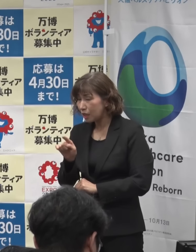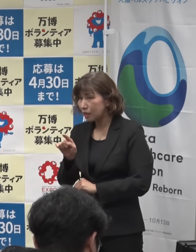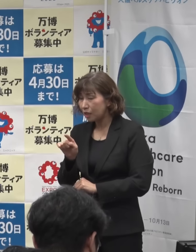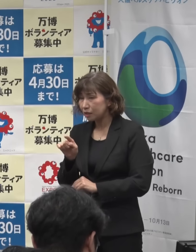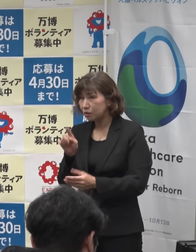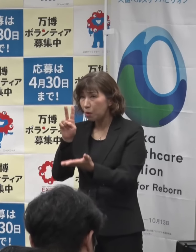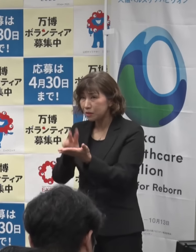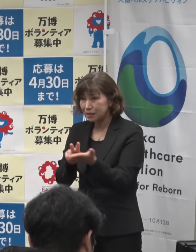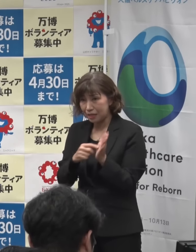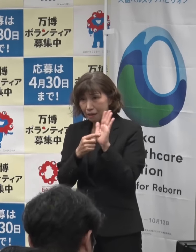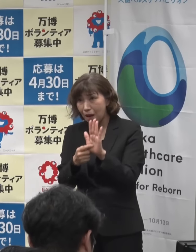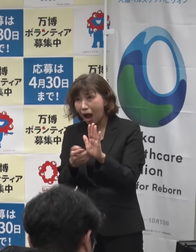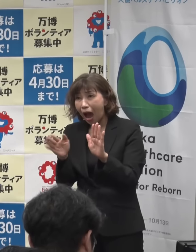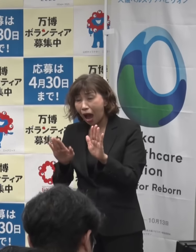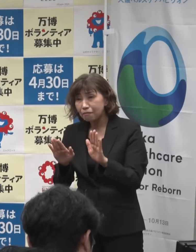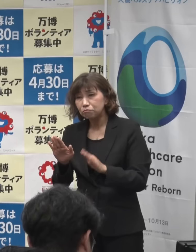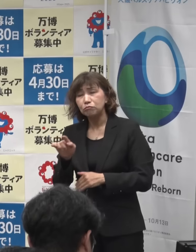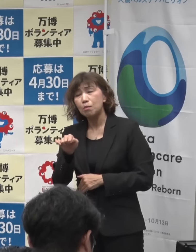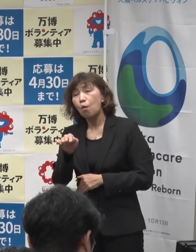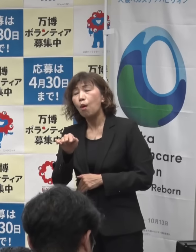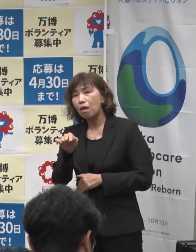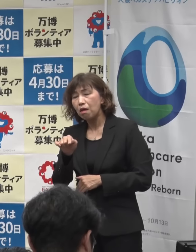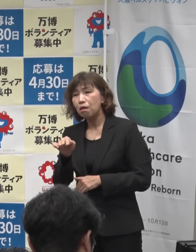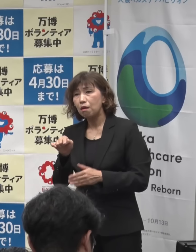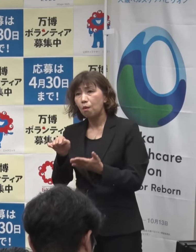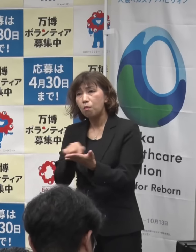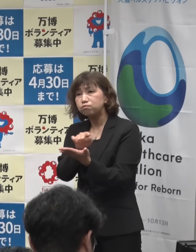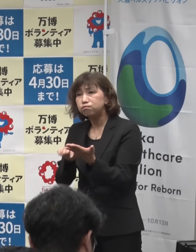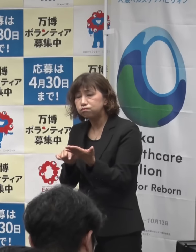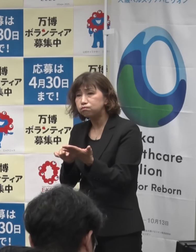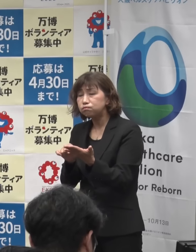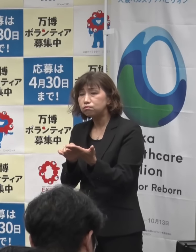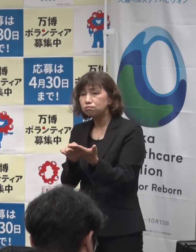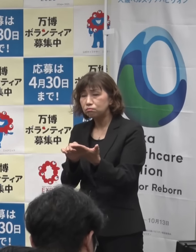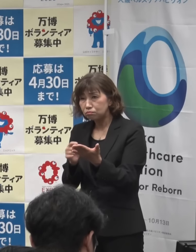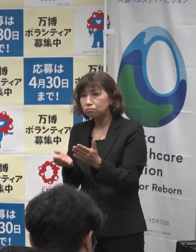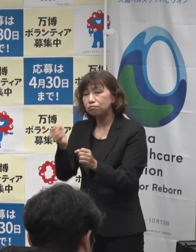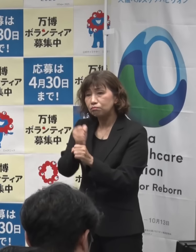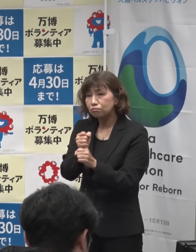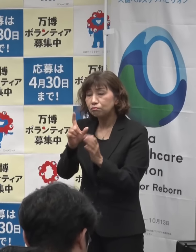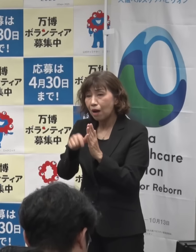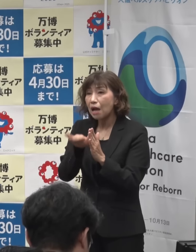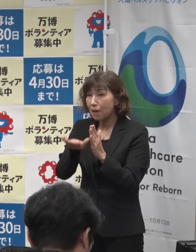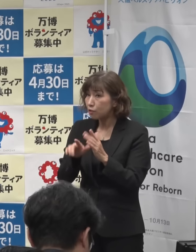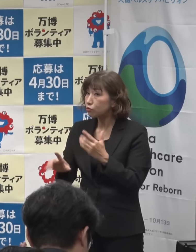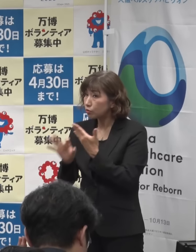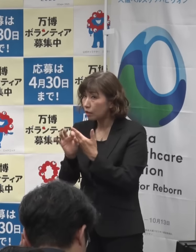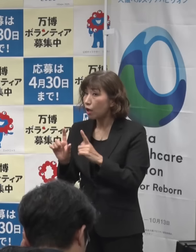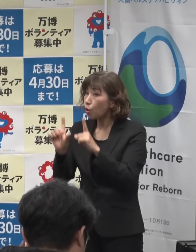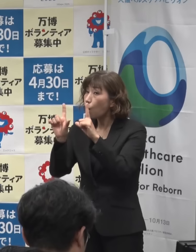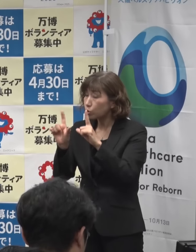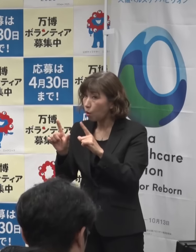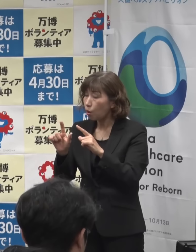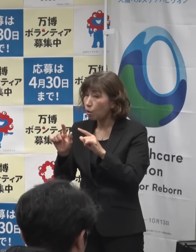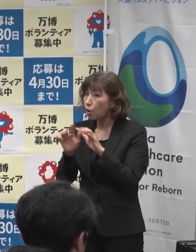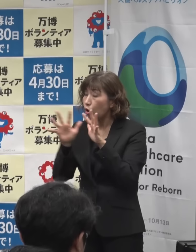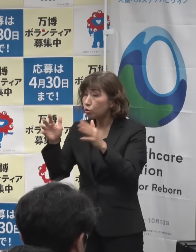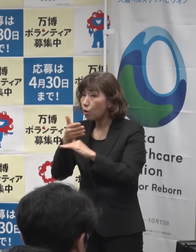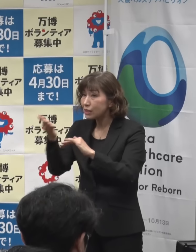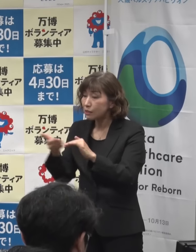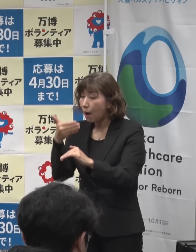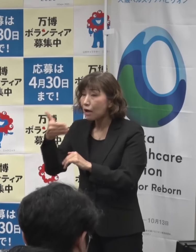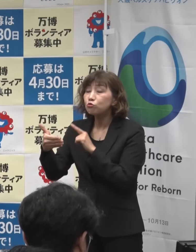が復活解消というか取り消される場合も、東京の豊島区もその取り消されたという報道がありますし、し